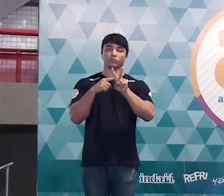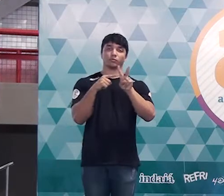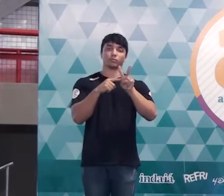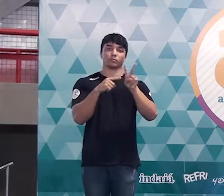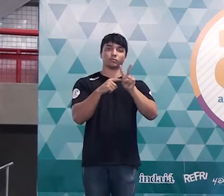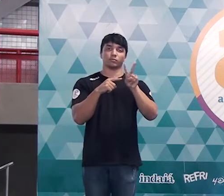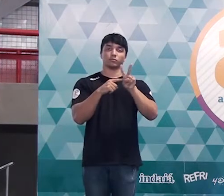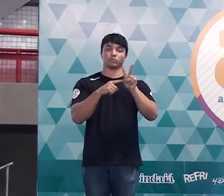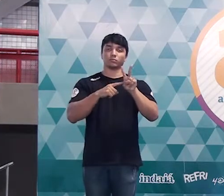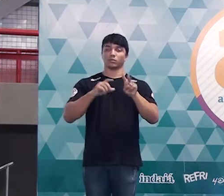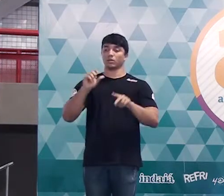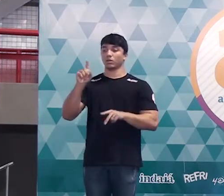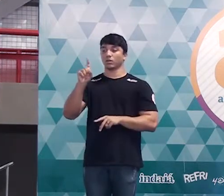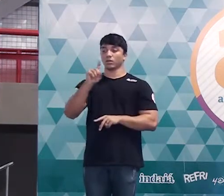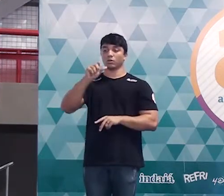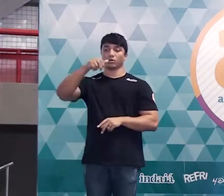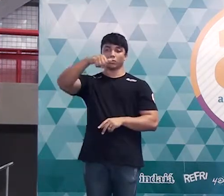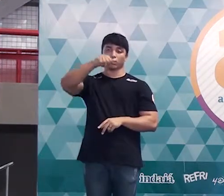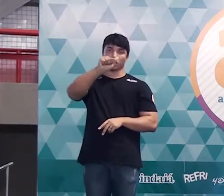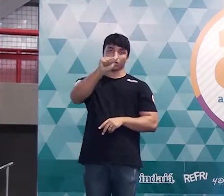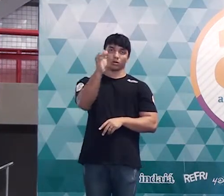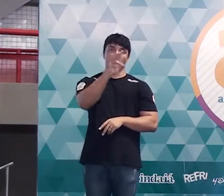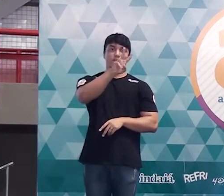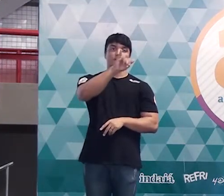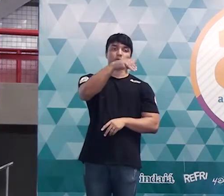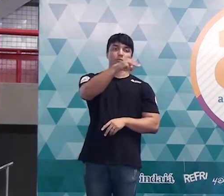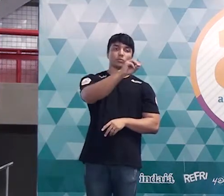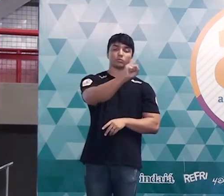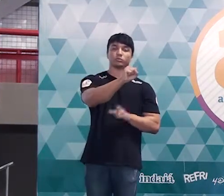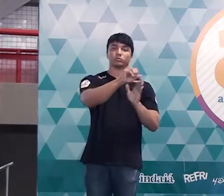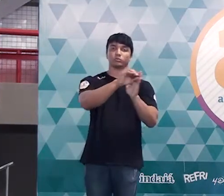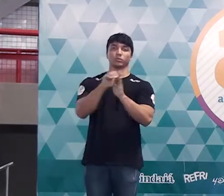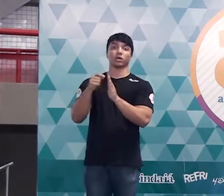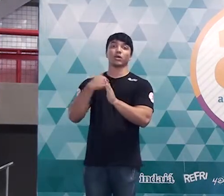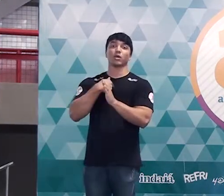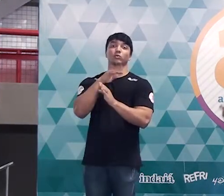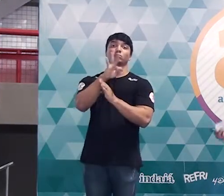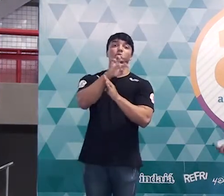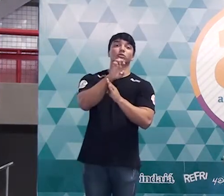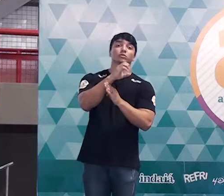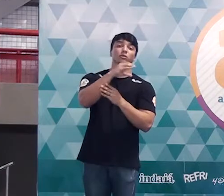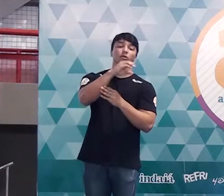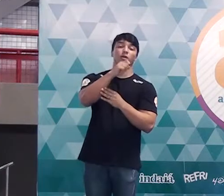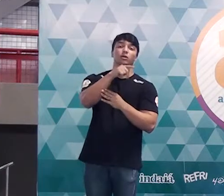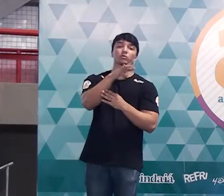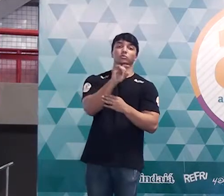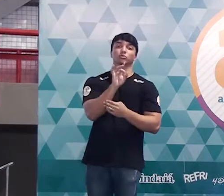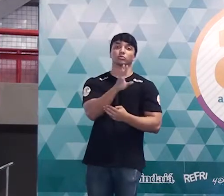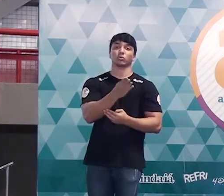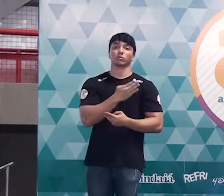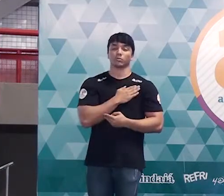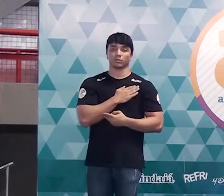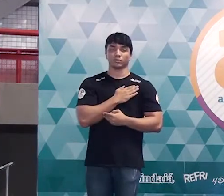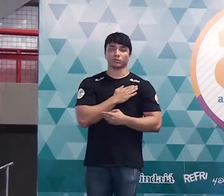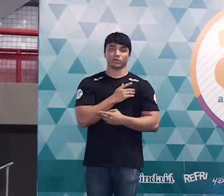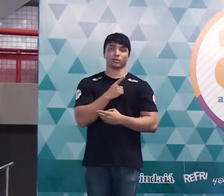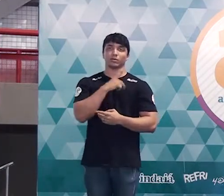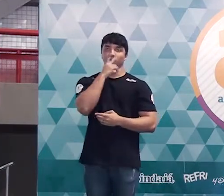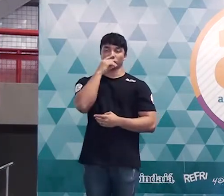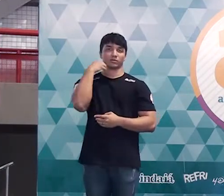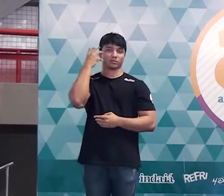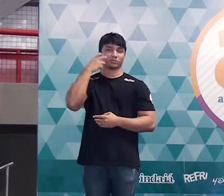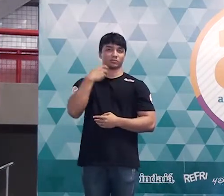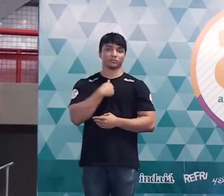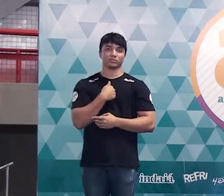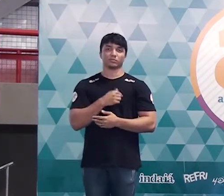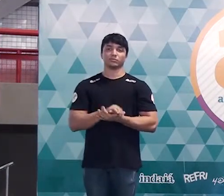Não a vimos. Eu te quero só para mim. Não tem a músicazinha, né? Até já mais antiga,